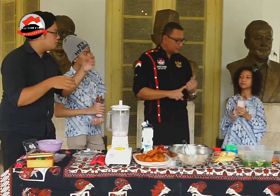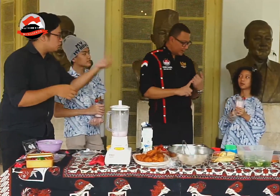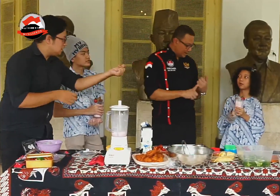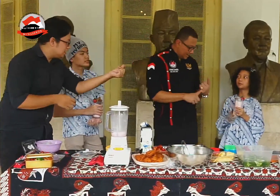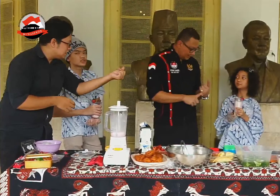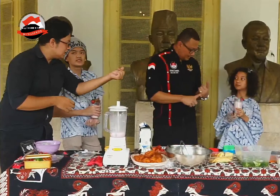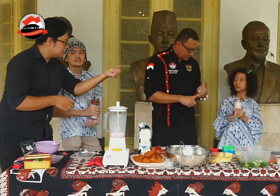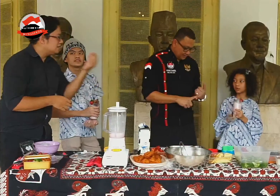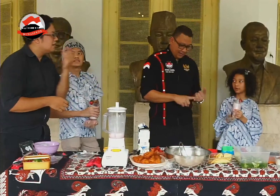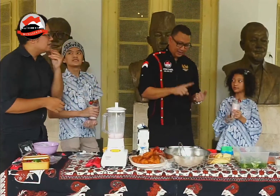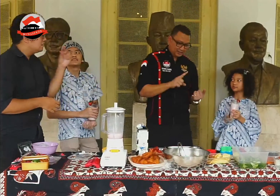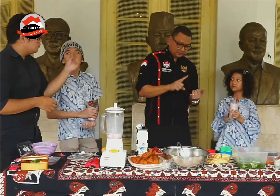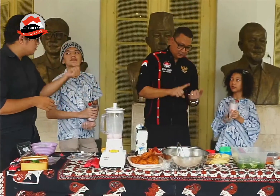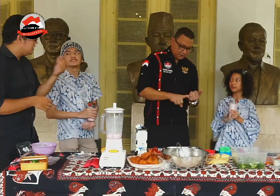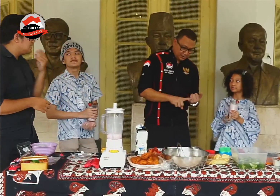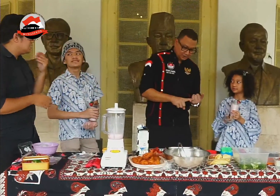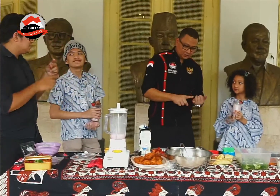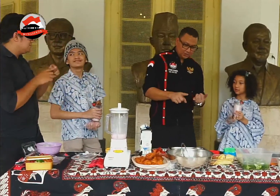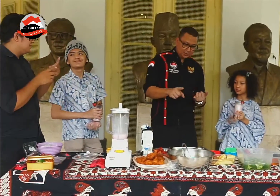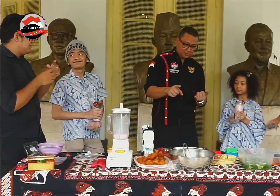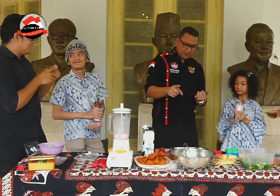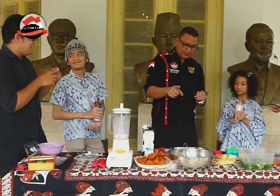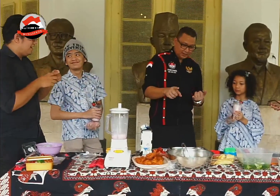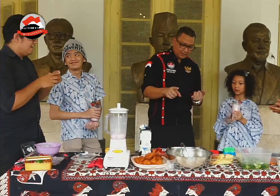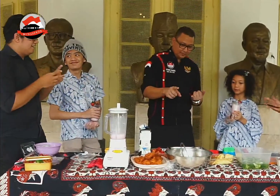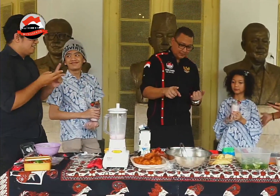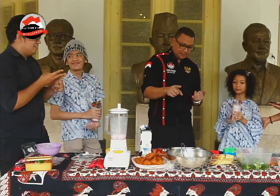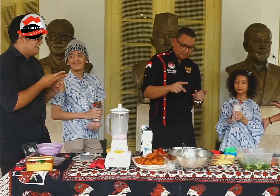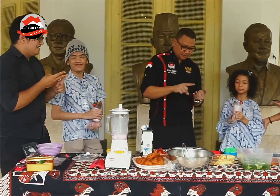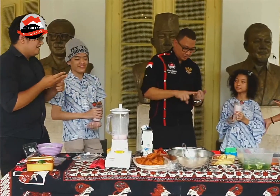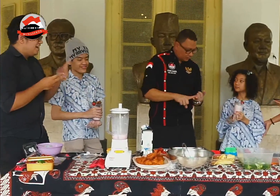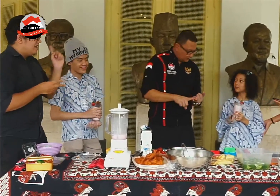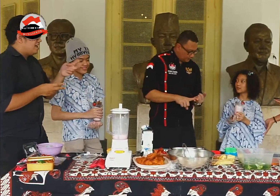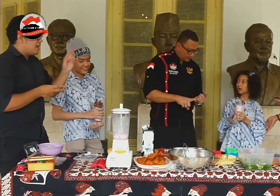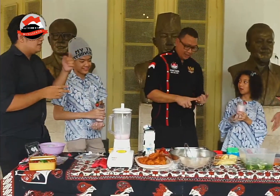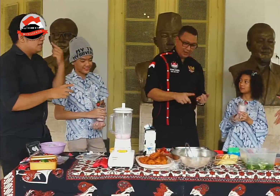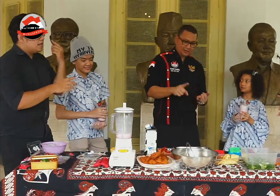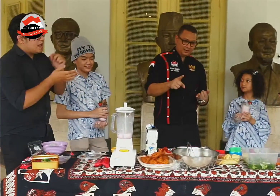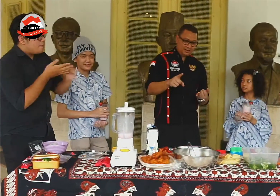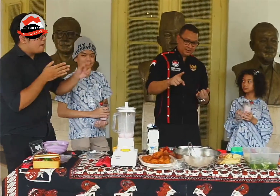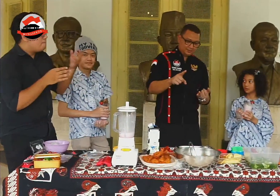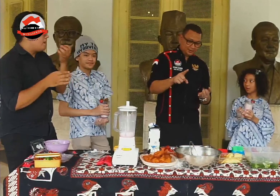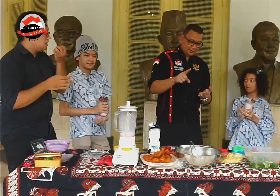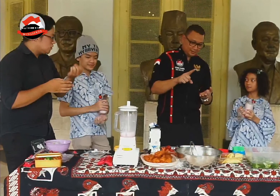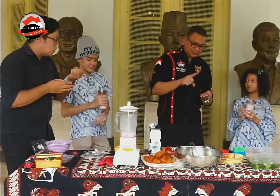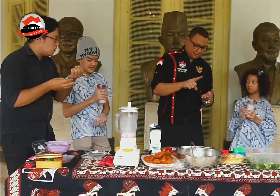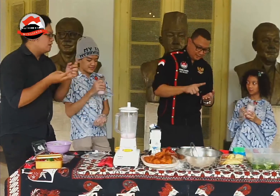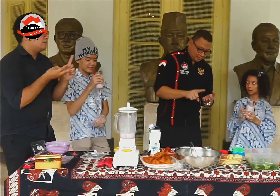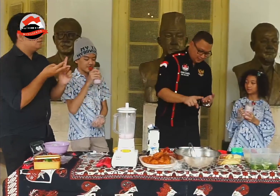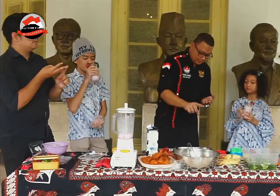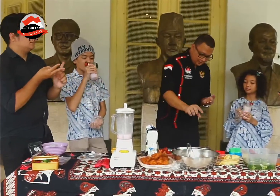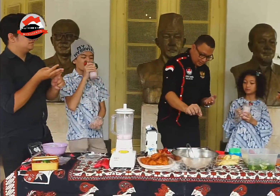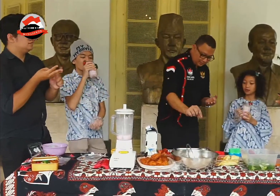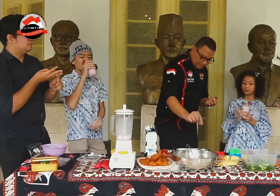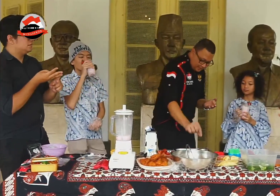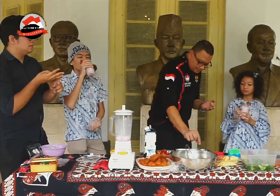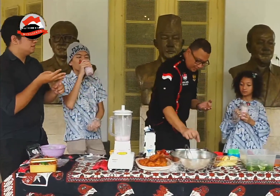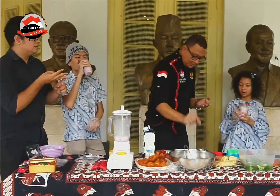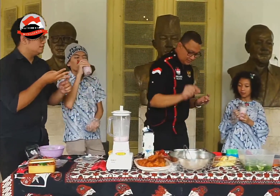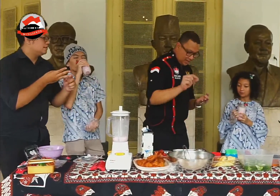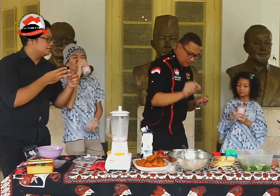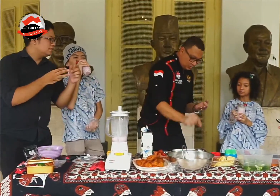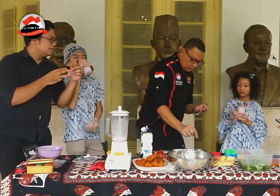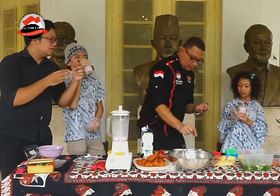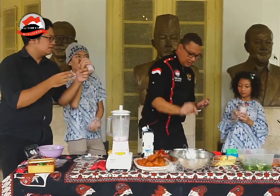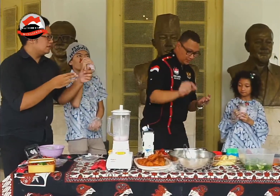harus nasi perak ya. Nah, nasi putih terus udah gitu ada namanya bakso, ada namanya green peas,